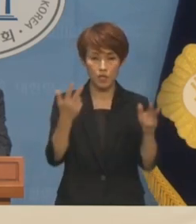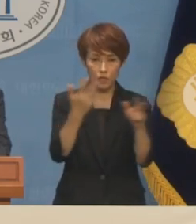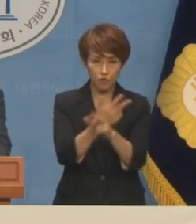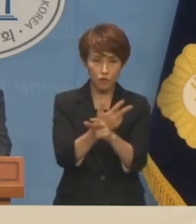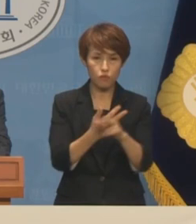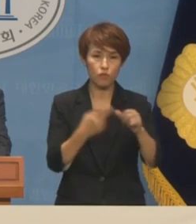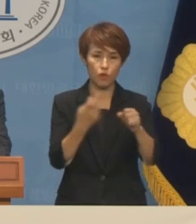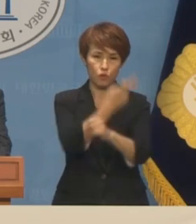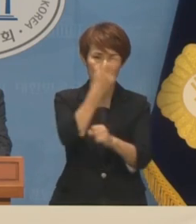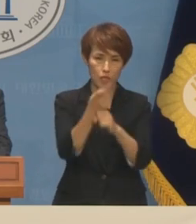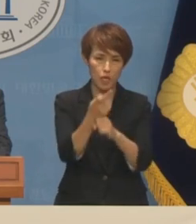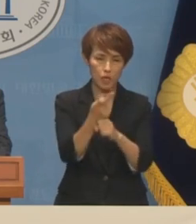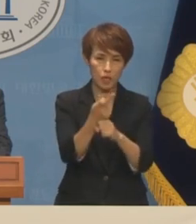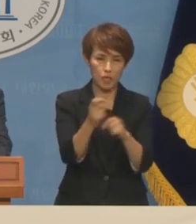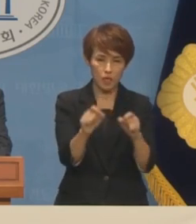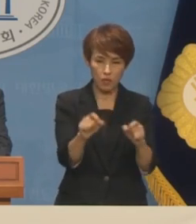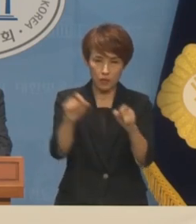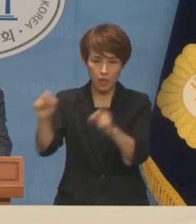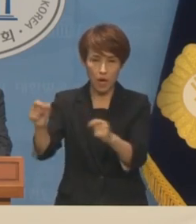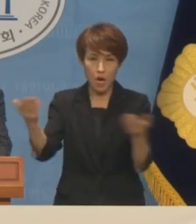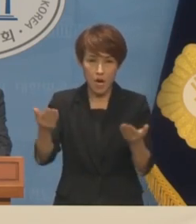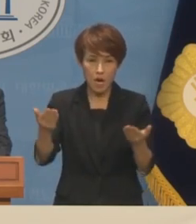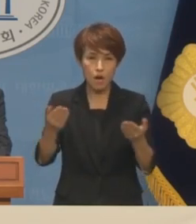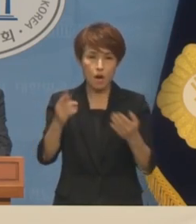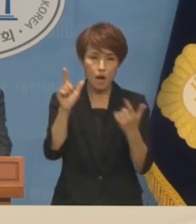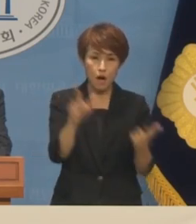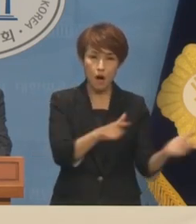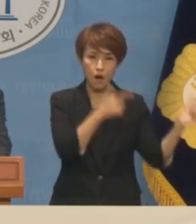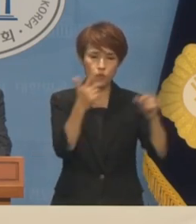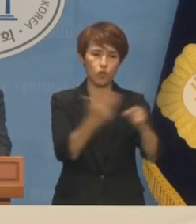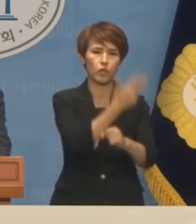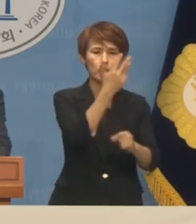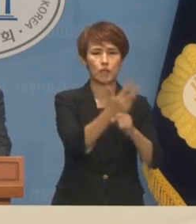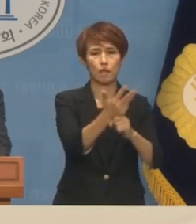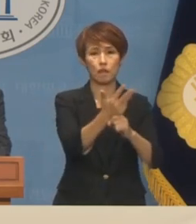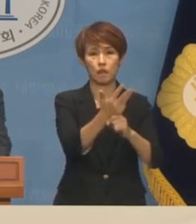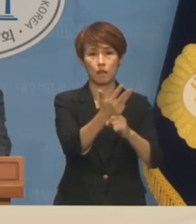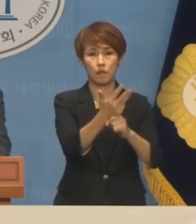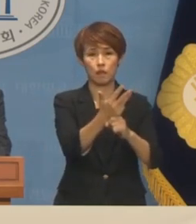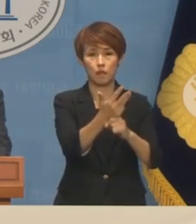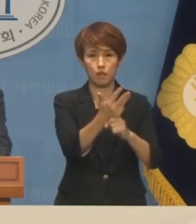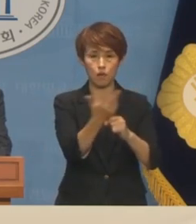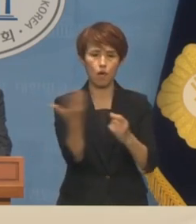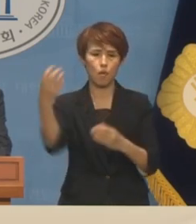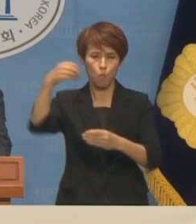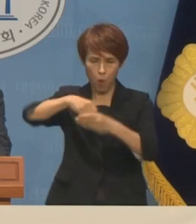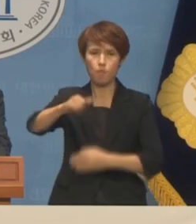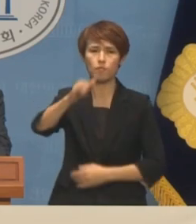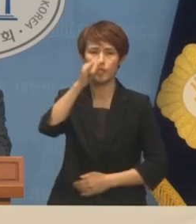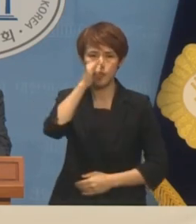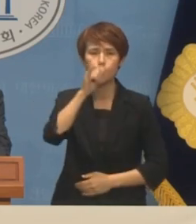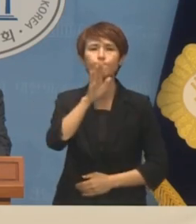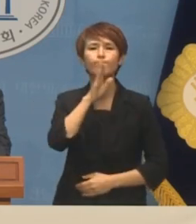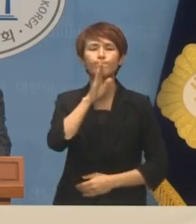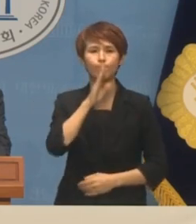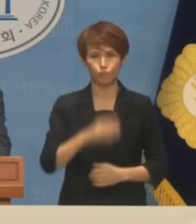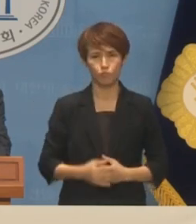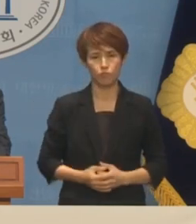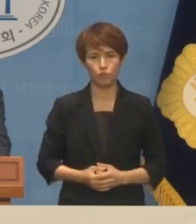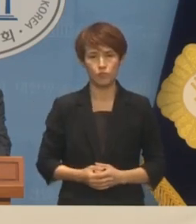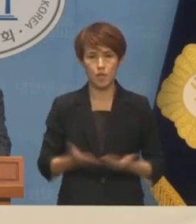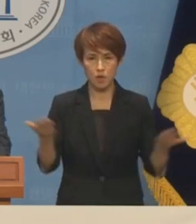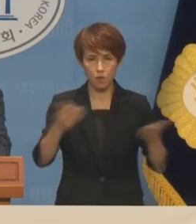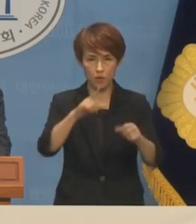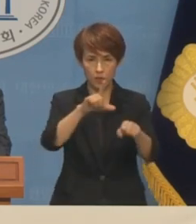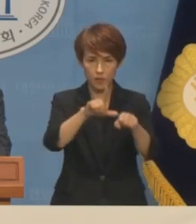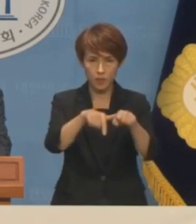12시간 연장 근로의 기준에 1일 8시간 한도도 포함됨을 명확히 하고